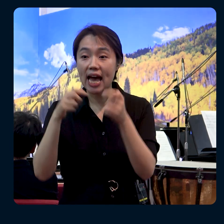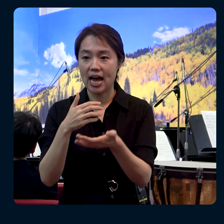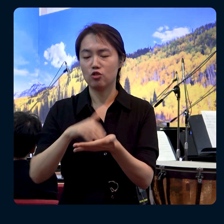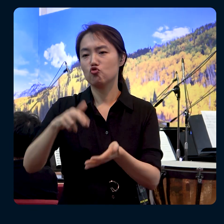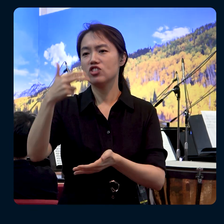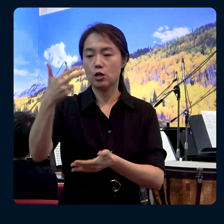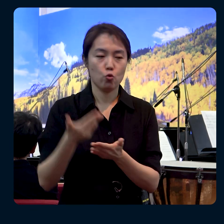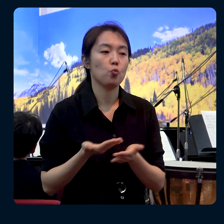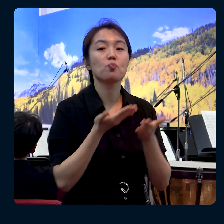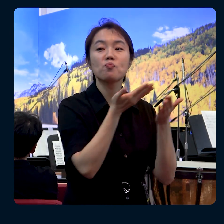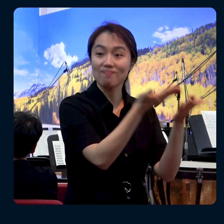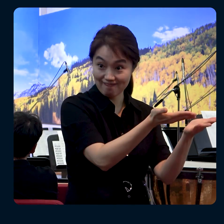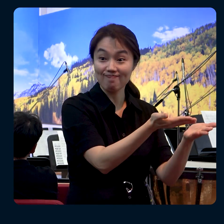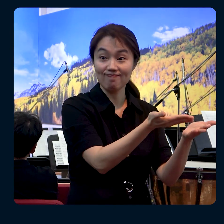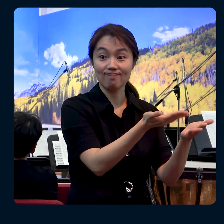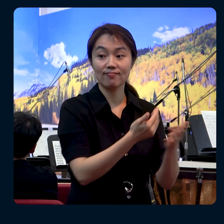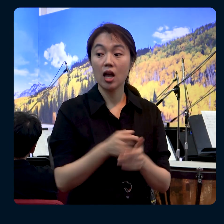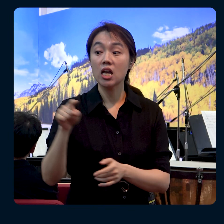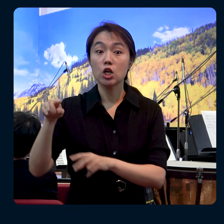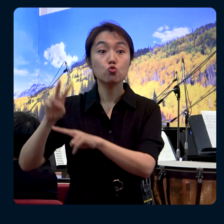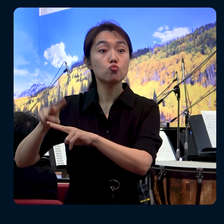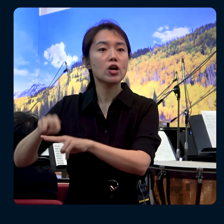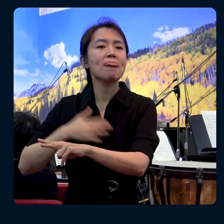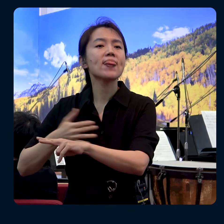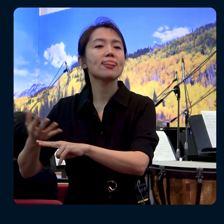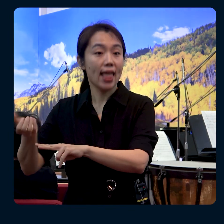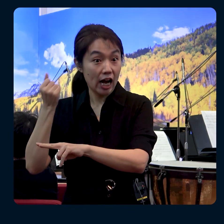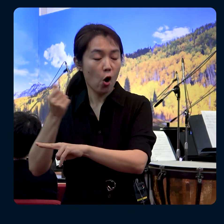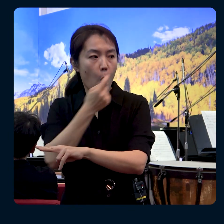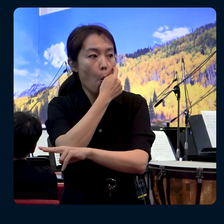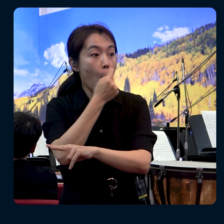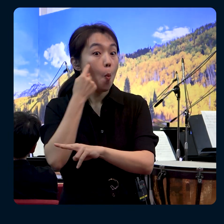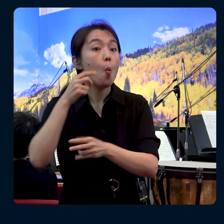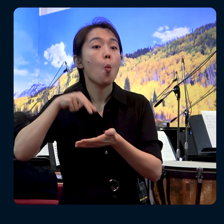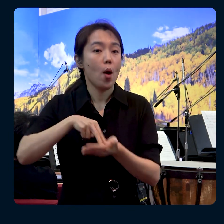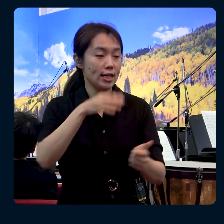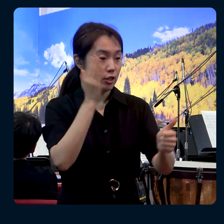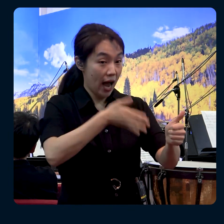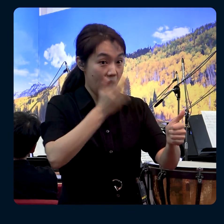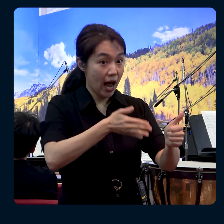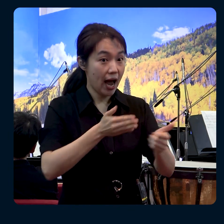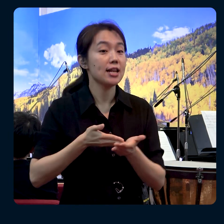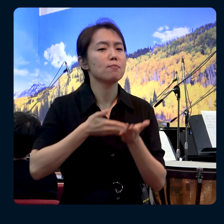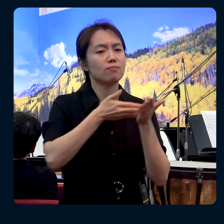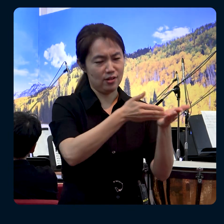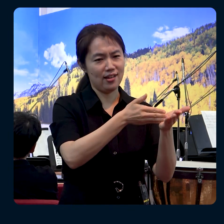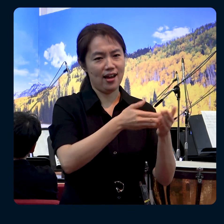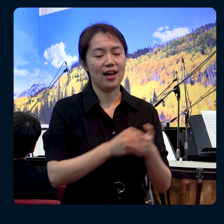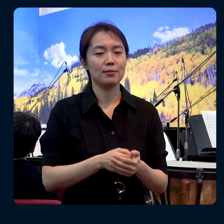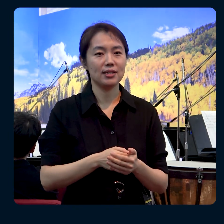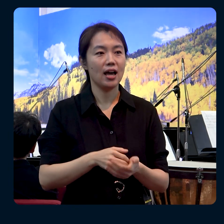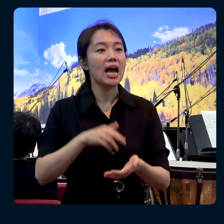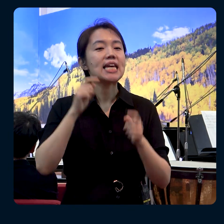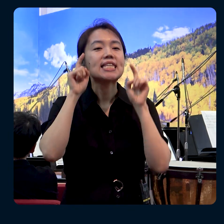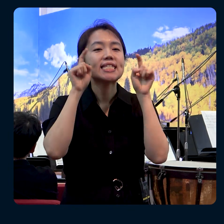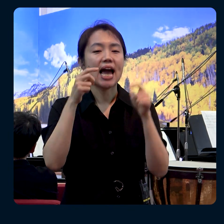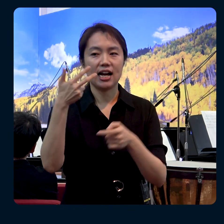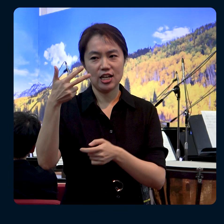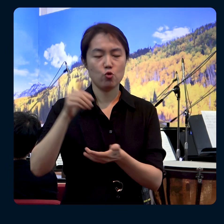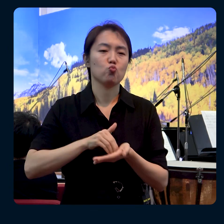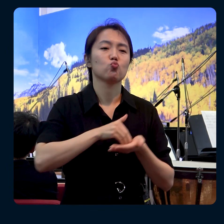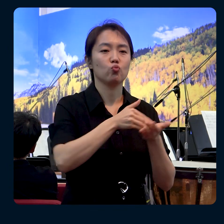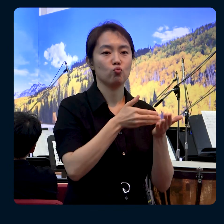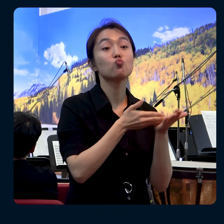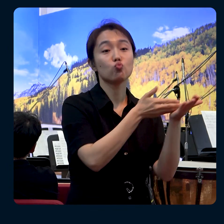건 몰라도 이 우물만큼은 내 우물이라는 것을 좀 보장해 달라 라는 증거로 그걸 준 거예요.